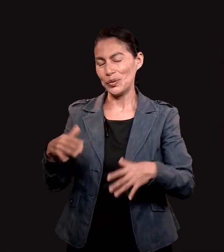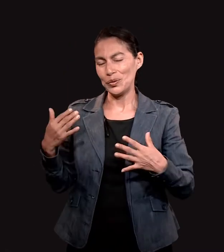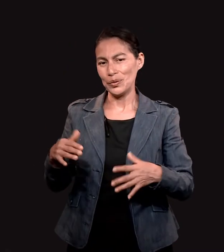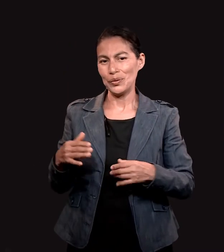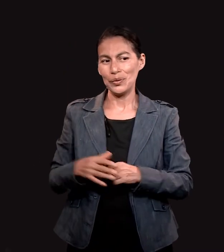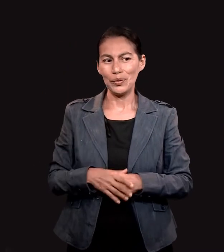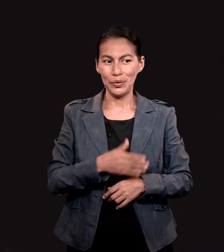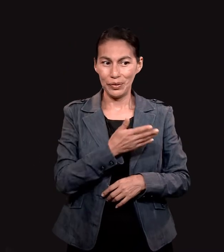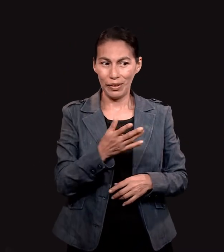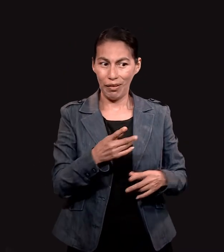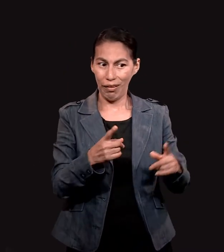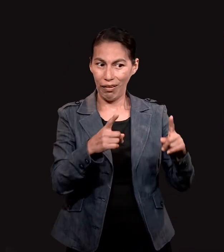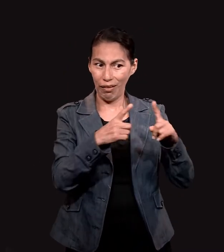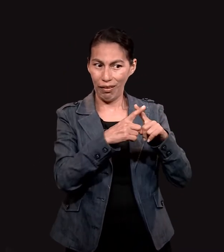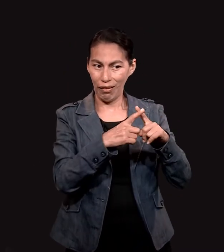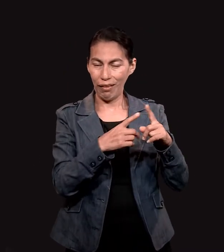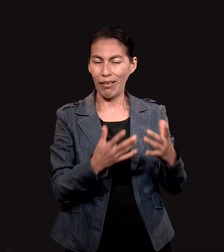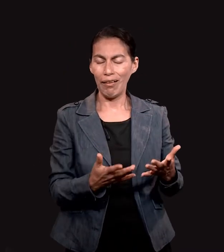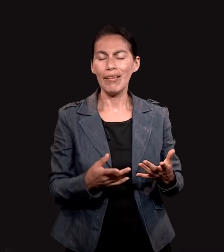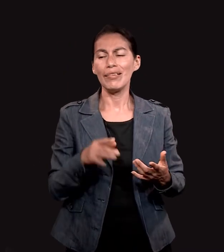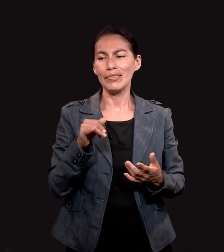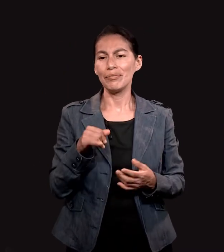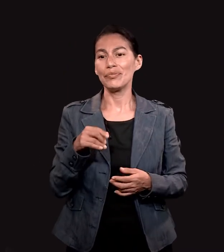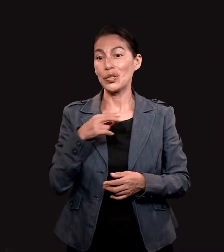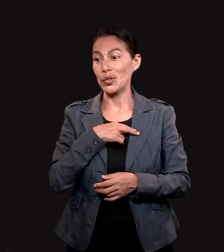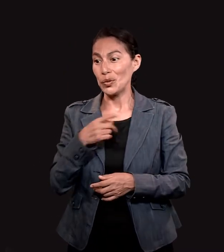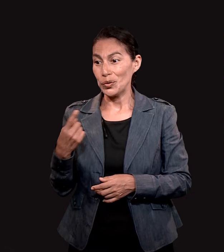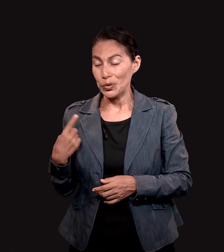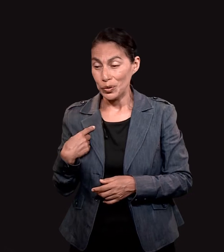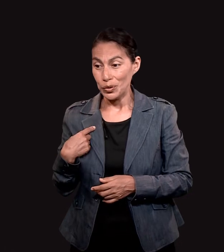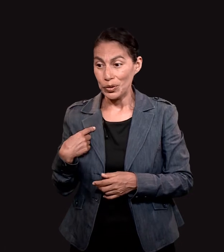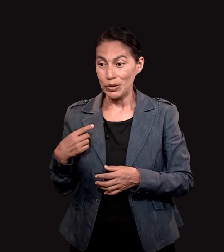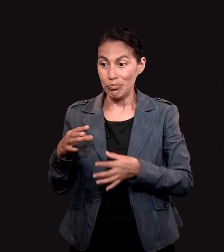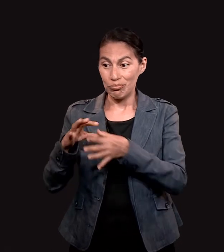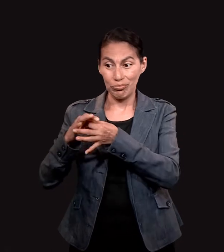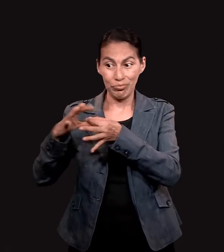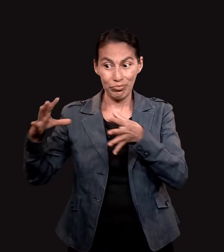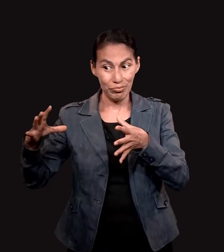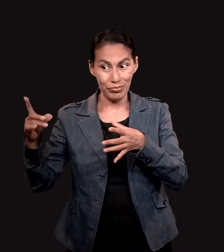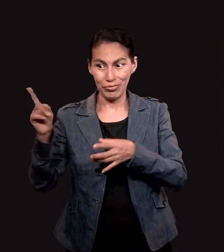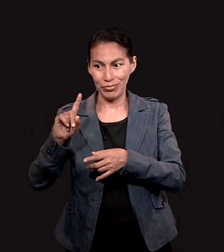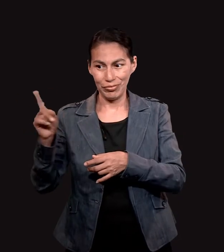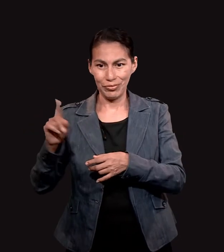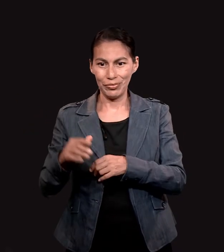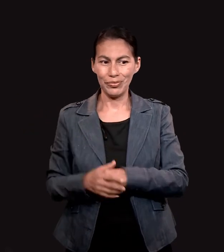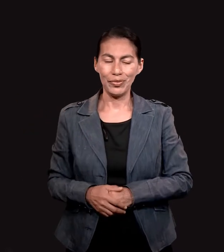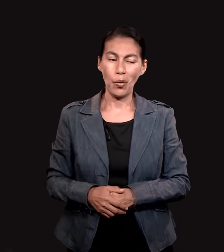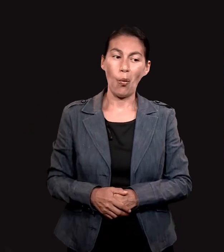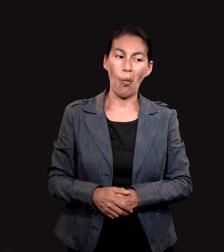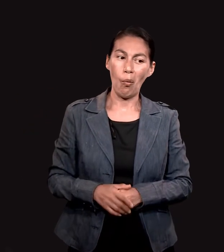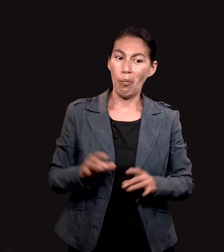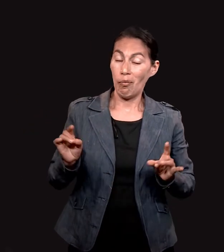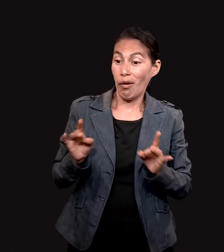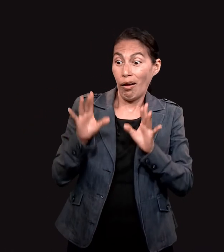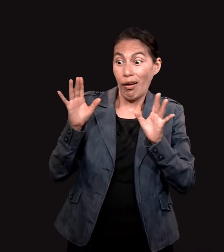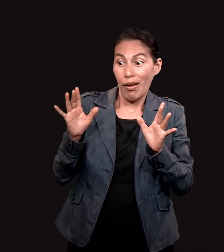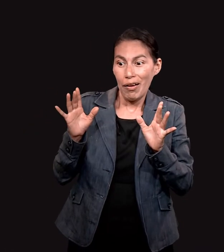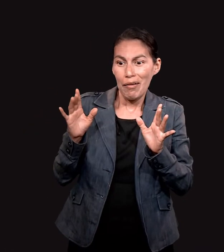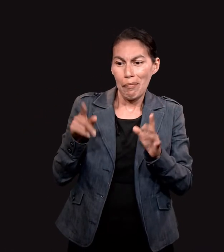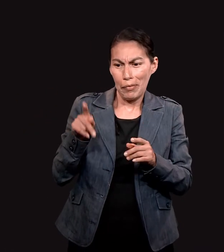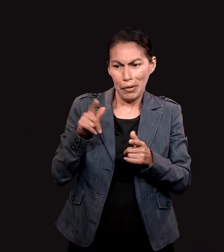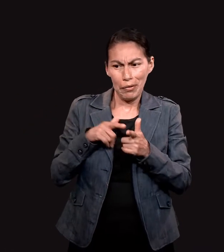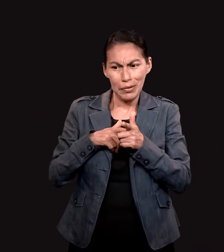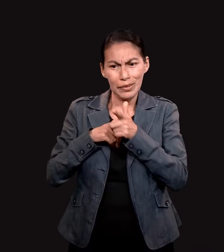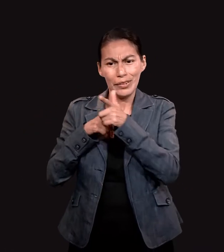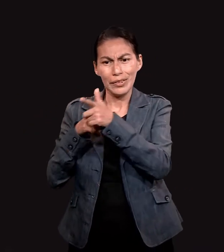cruzaron. Nuestros caminos se cruzaron. Y pues ahora prácticamente que desde ahí ya no nos hemos separado, ¿verdad? O sea, fue un chispazo